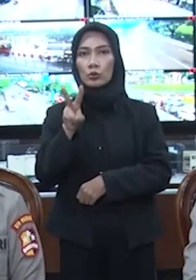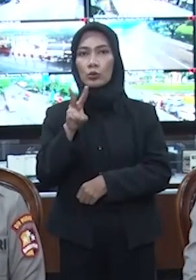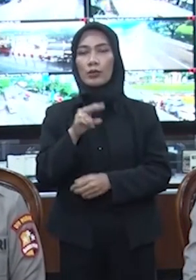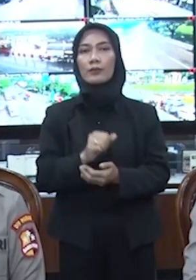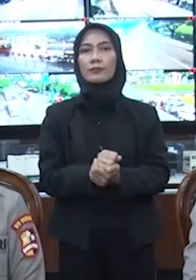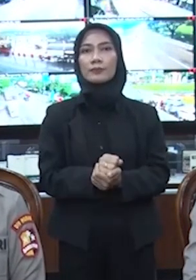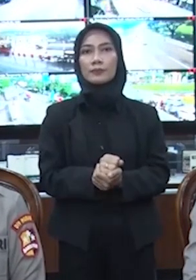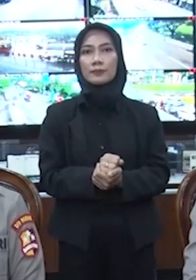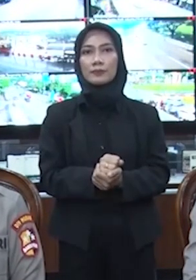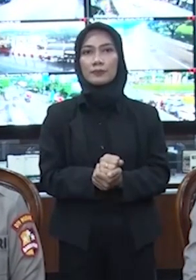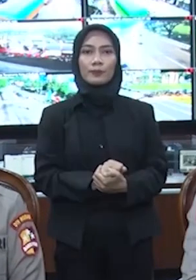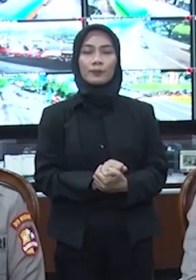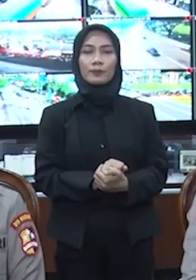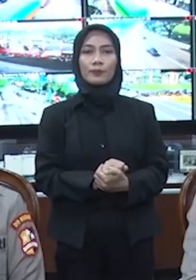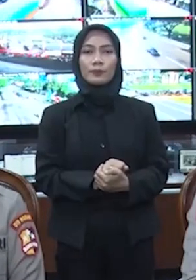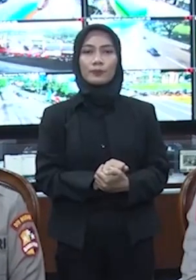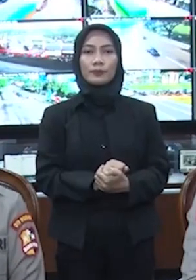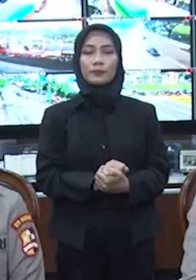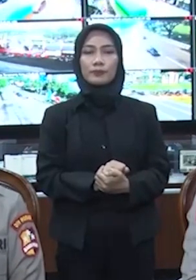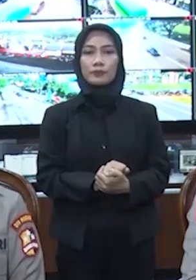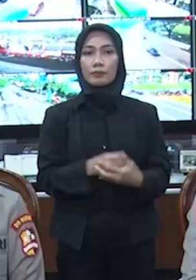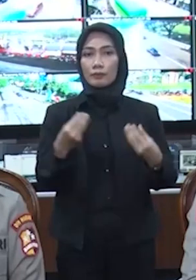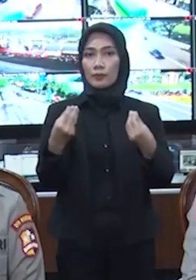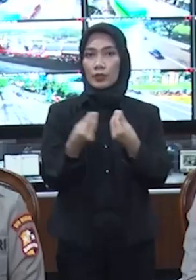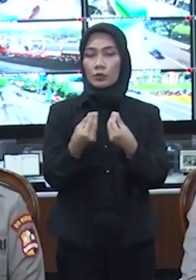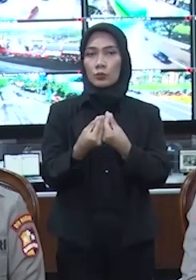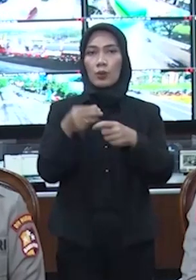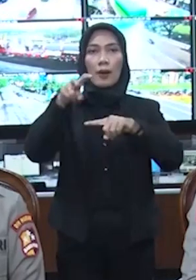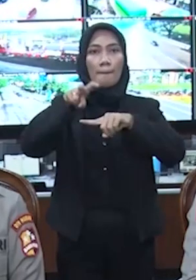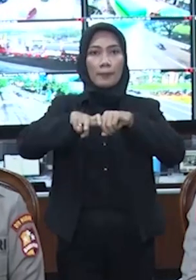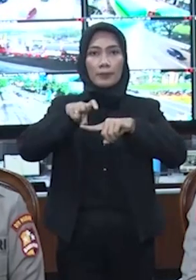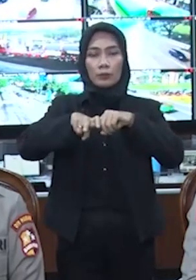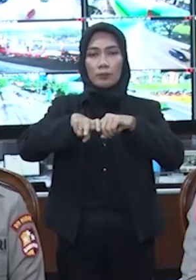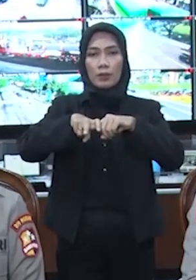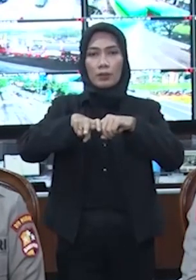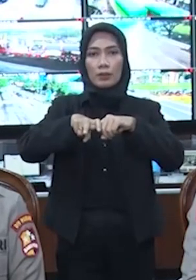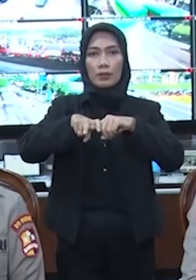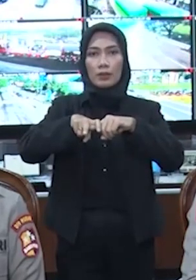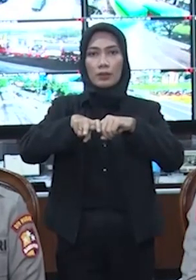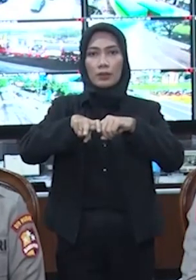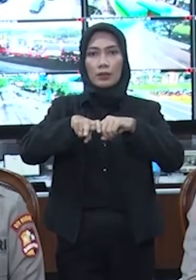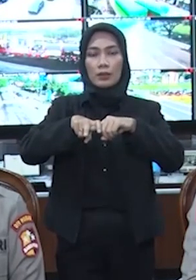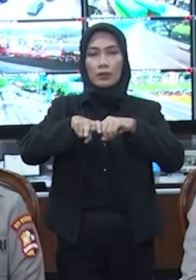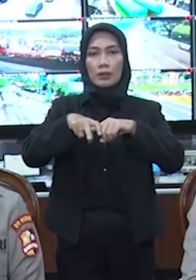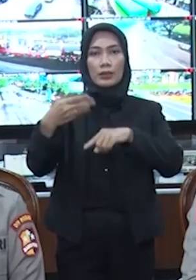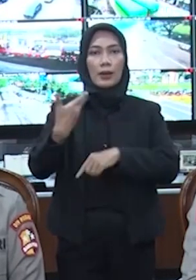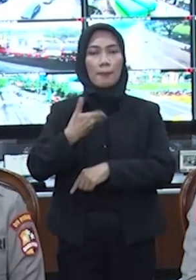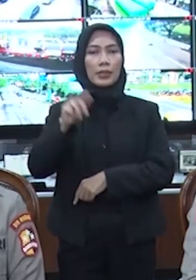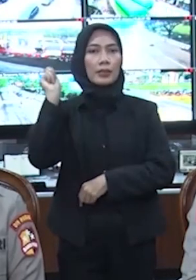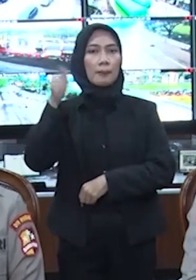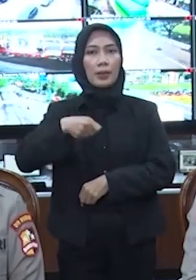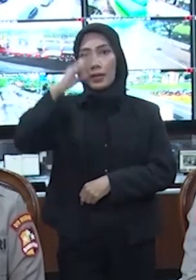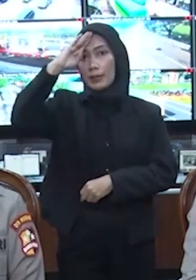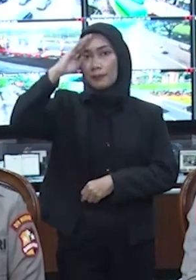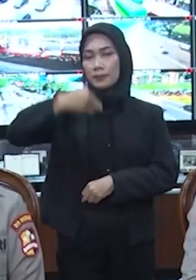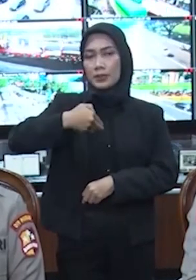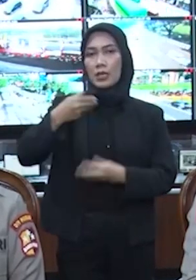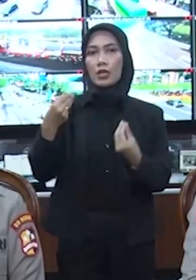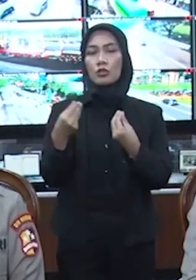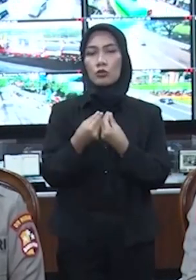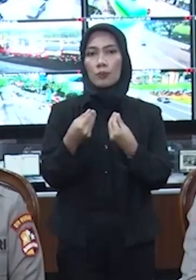sebagai berikut Jumlah penumpang yang melakukan keberangkatan menggunakan bus sebanyak